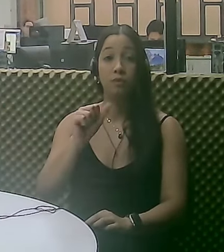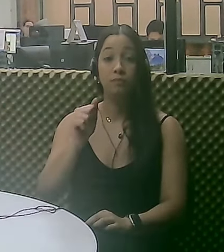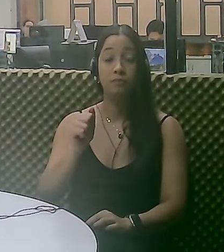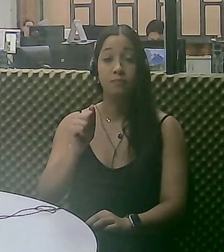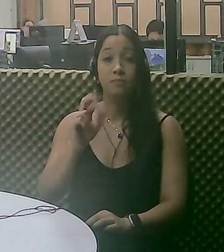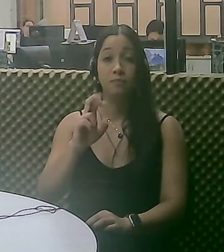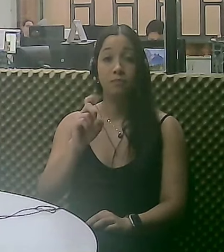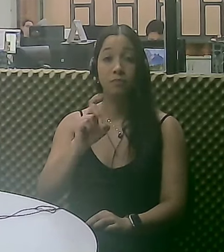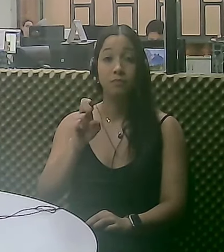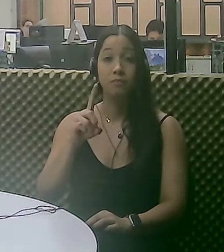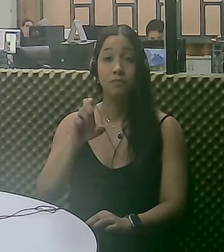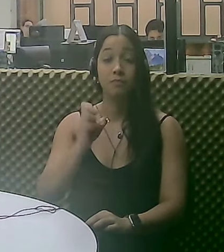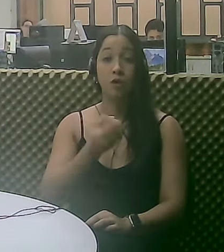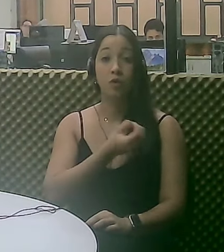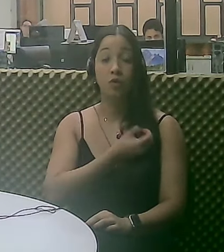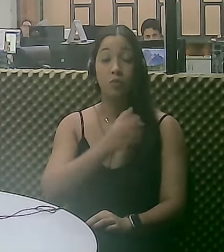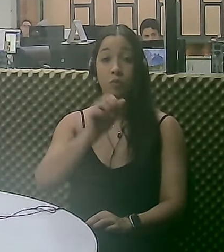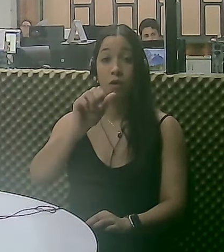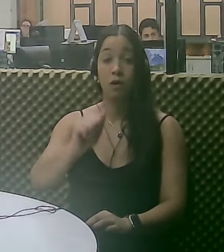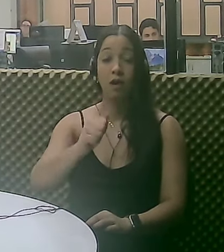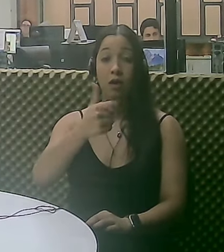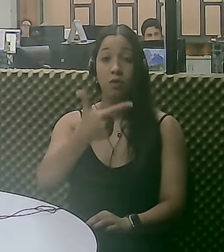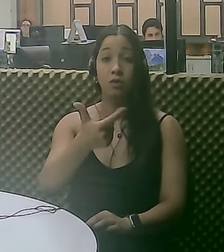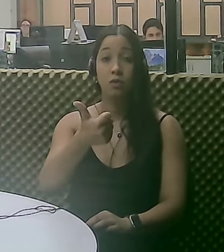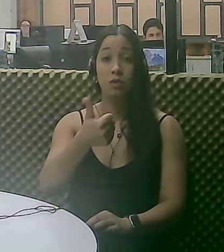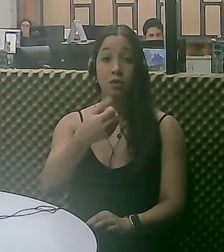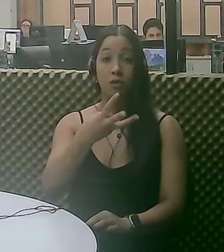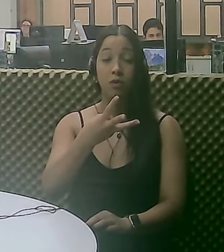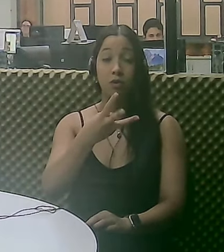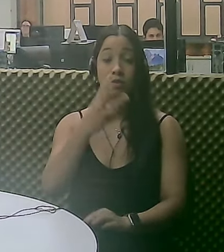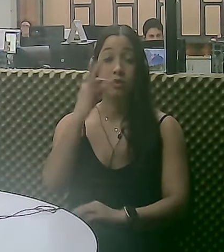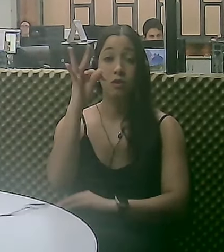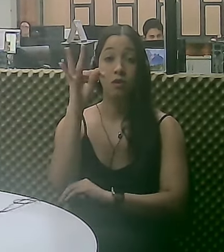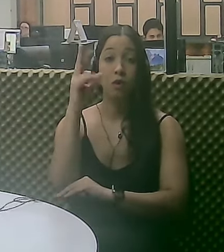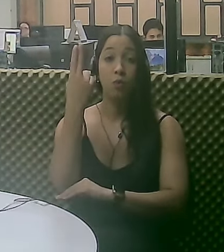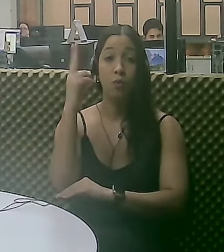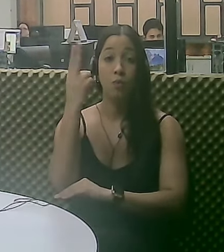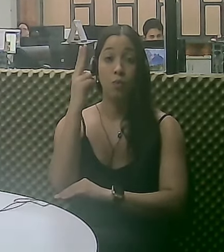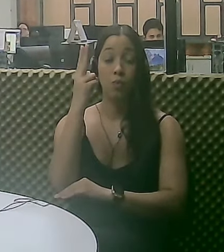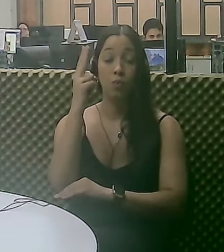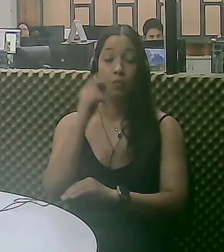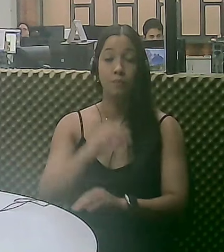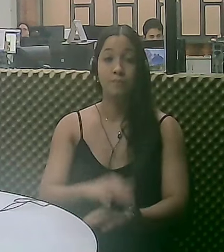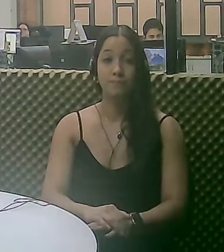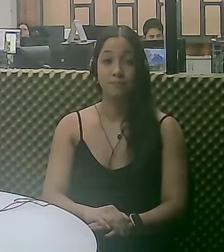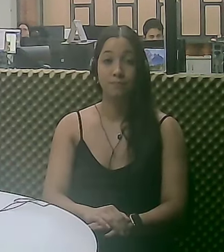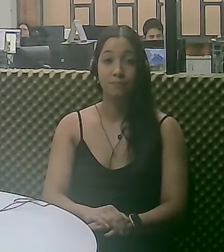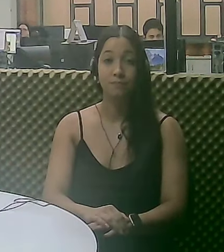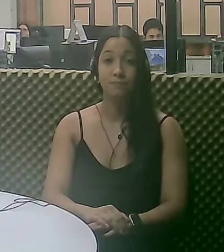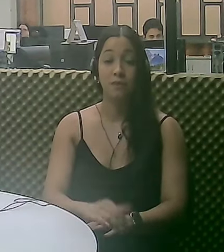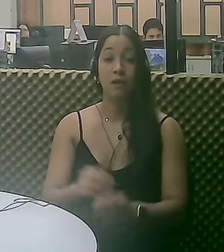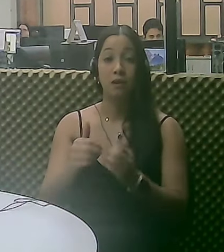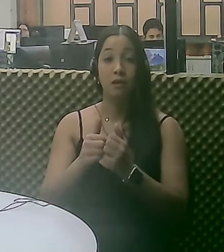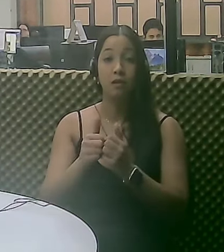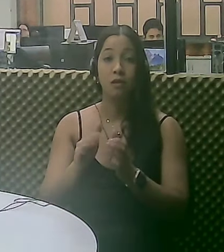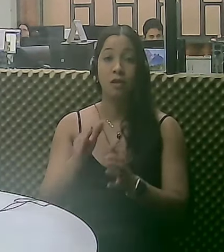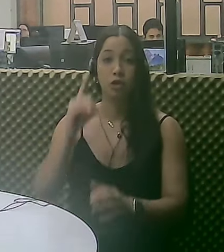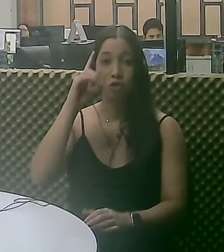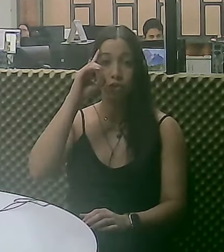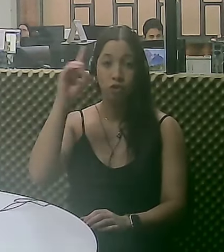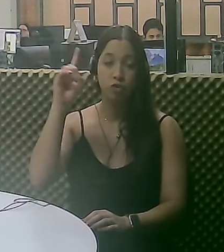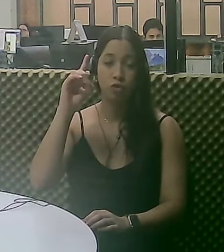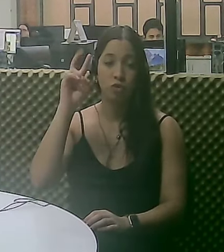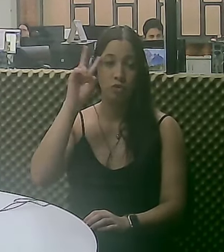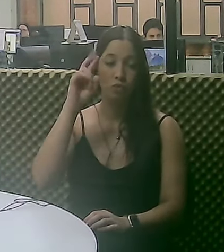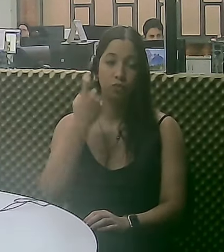nova linha é a A213, Terminal Moarama, rodovia Neuza Rezende, que vai operar apenas em dias